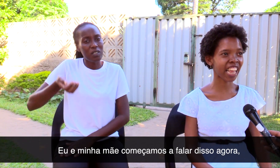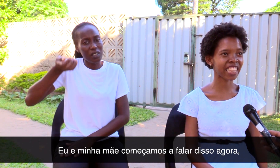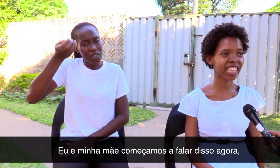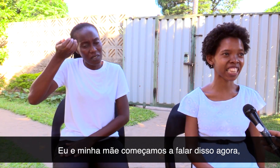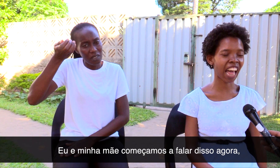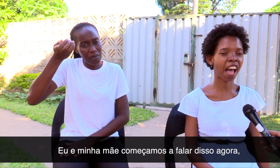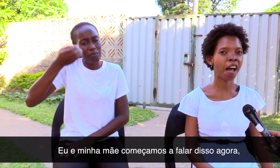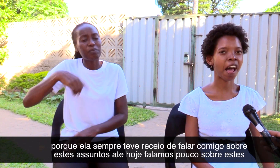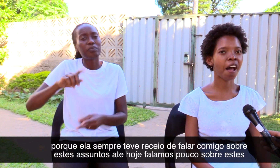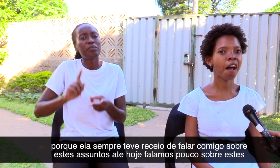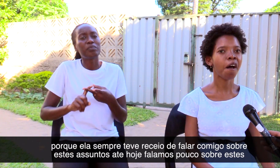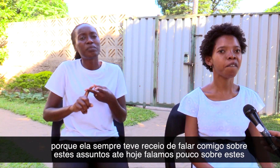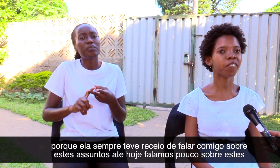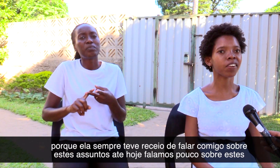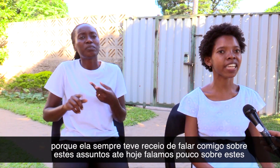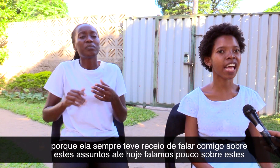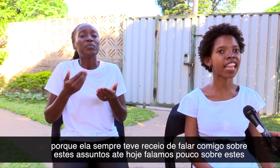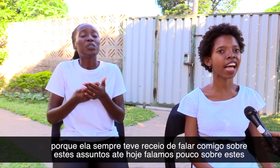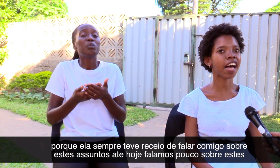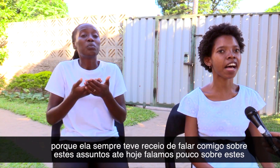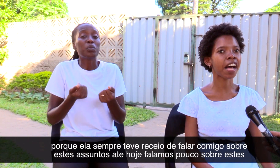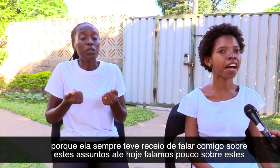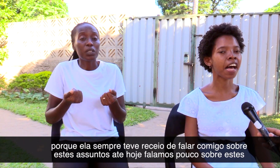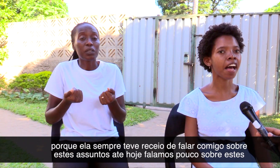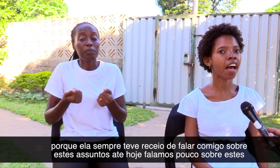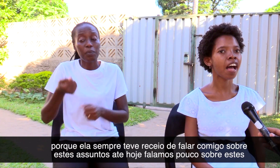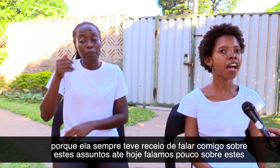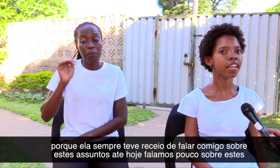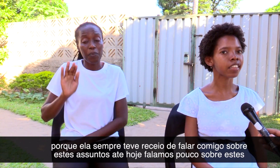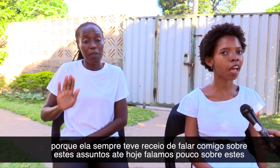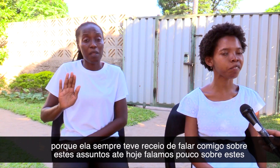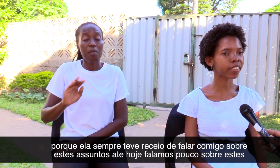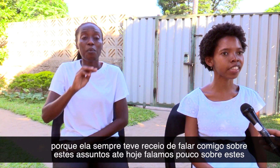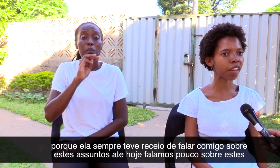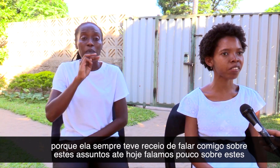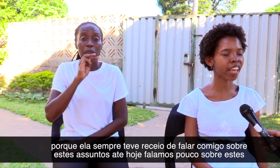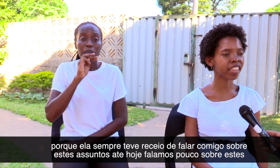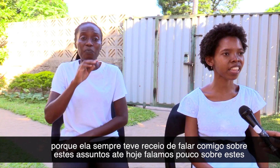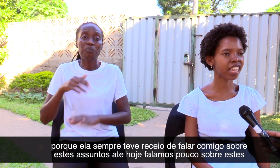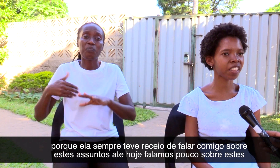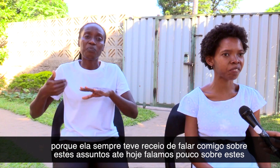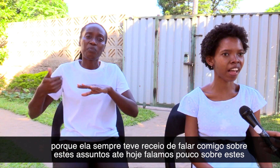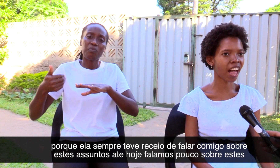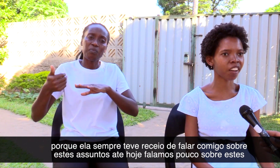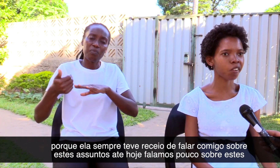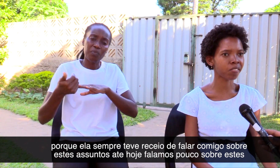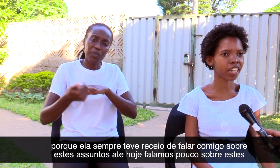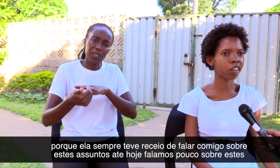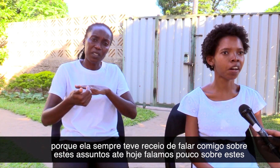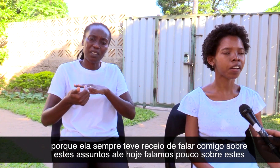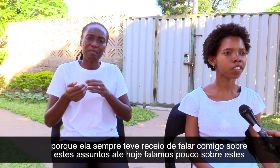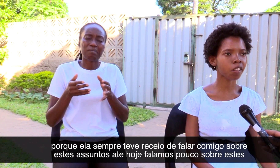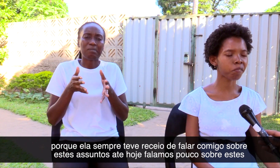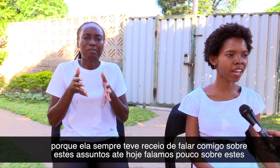estou crescida, porque ela sempre teve receio de falar